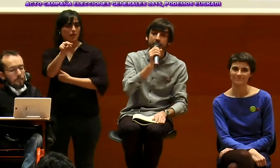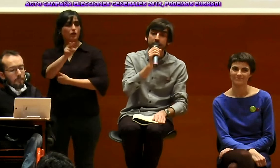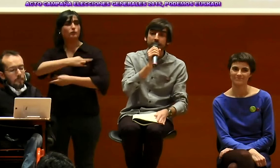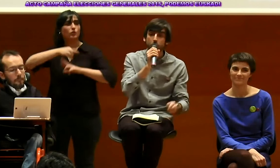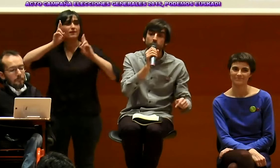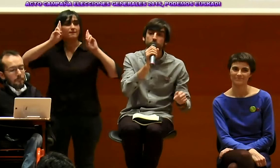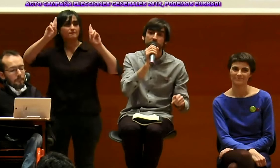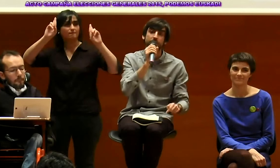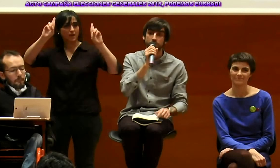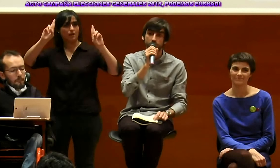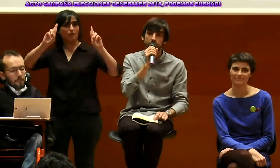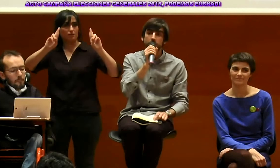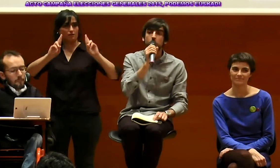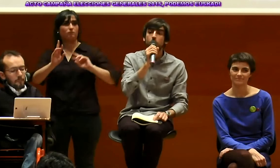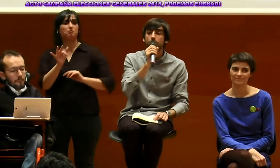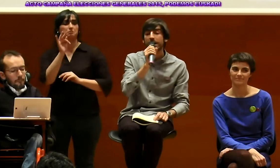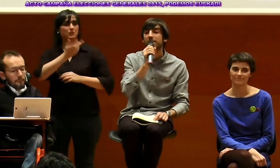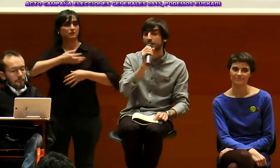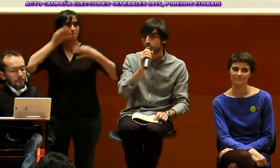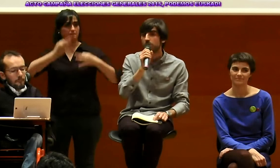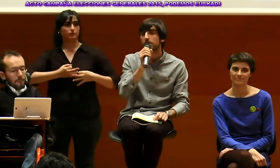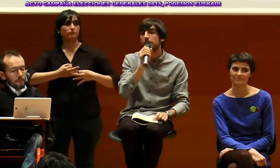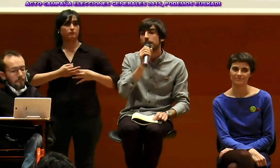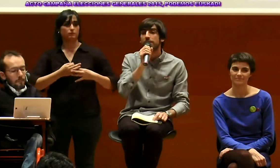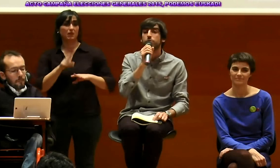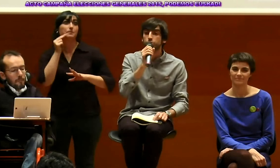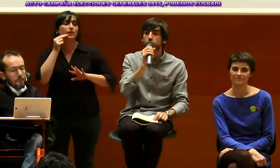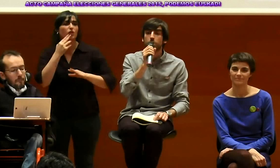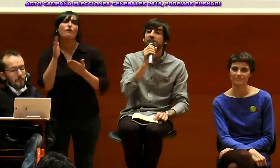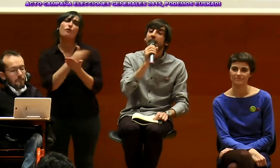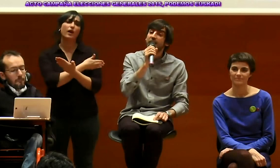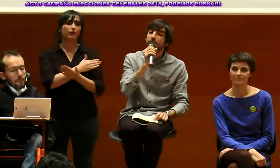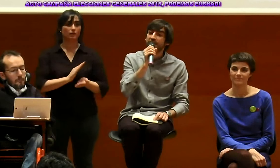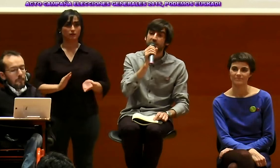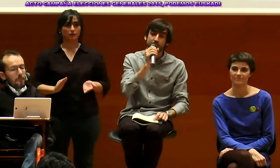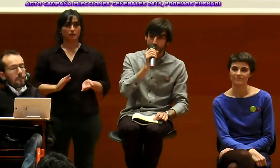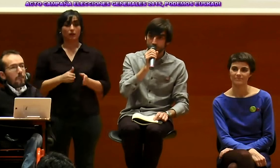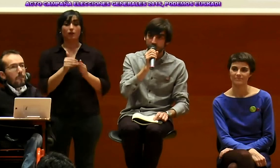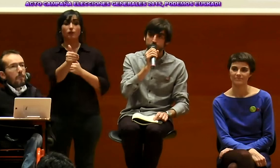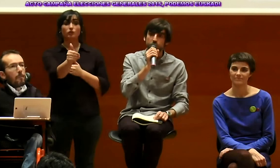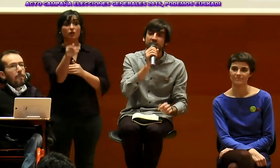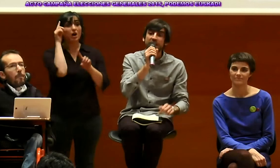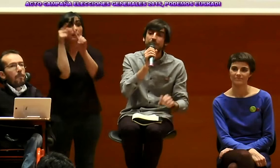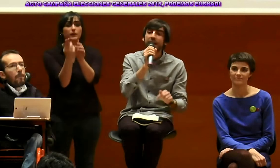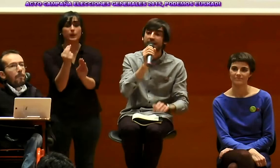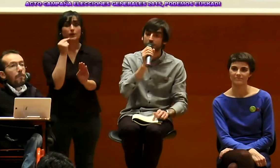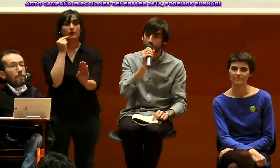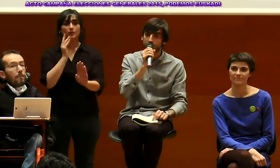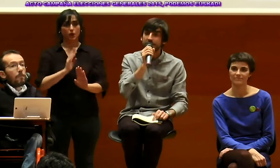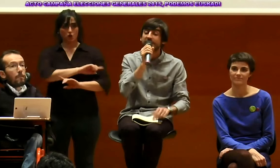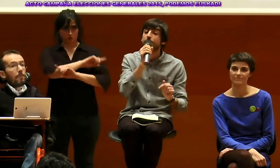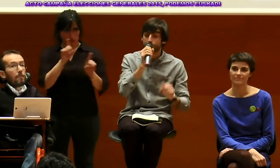esperanza y con fundamento, y no para temerlo. El futuro no está ahí para ser temido, el futuro está ahí para